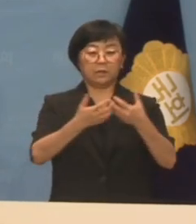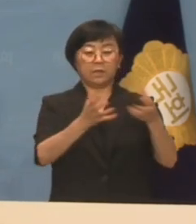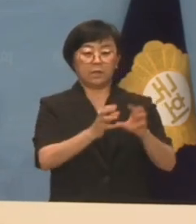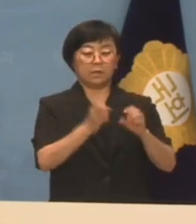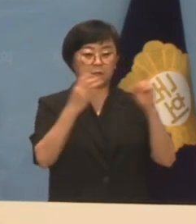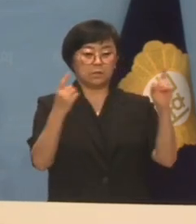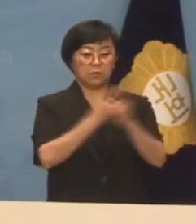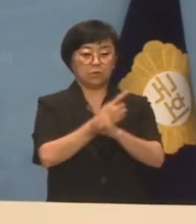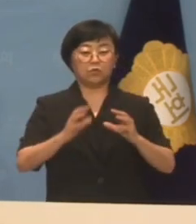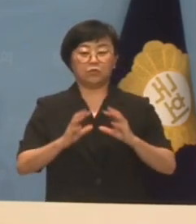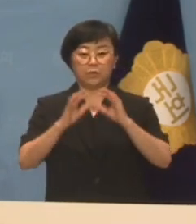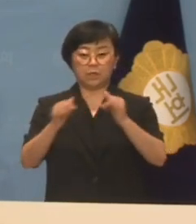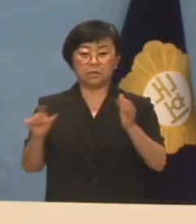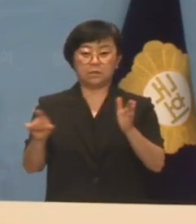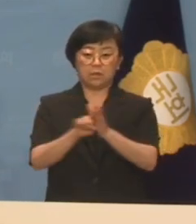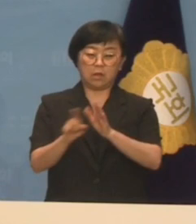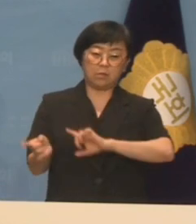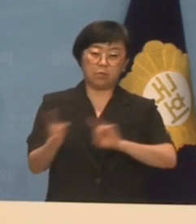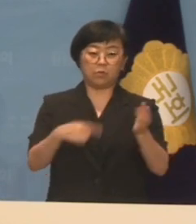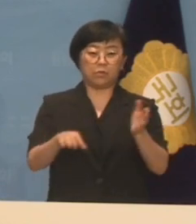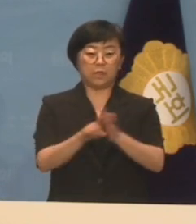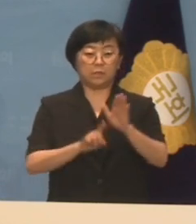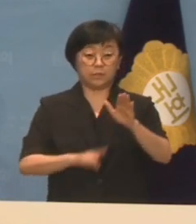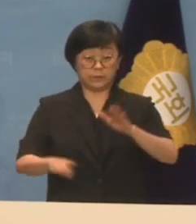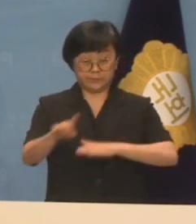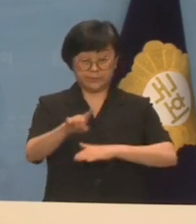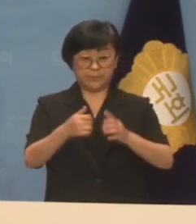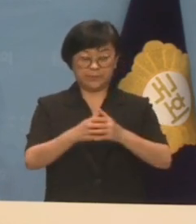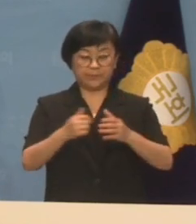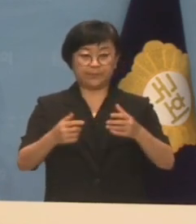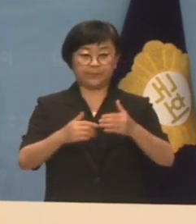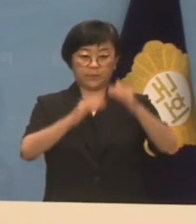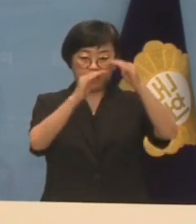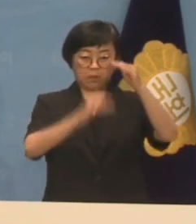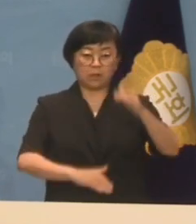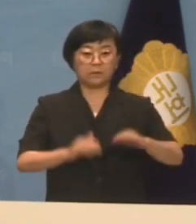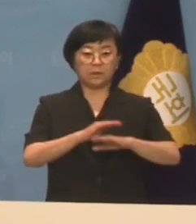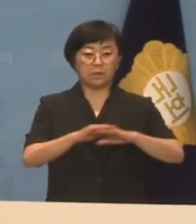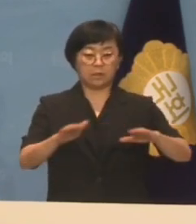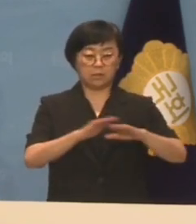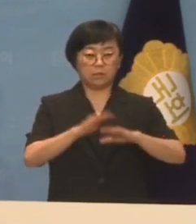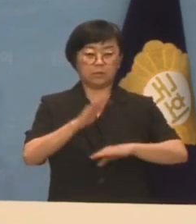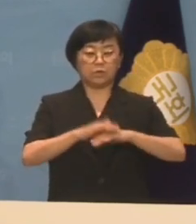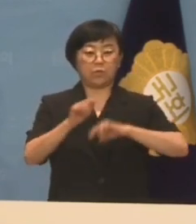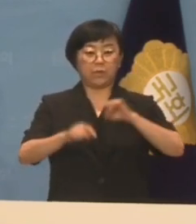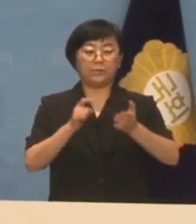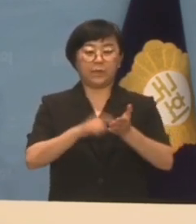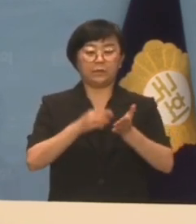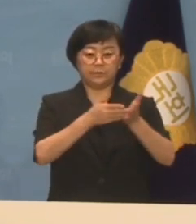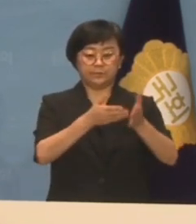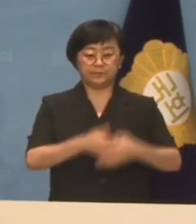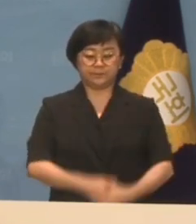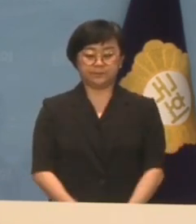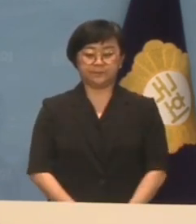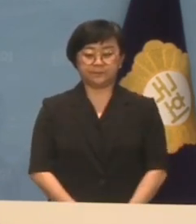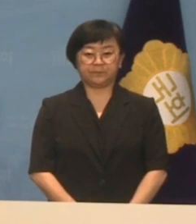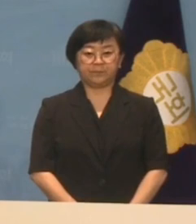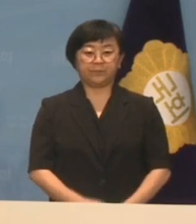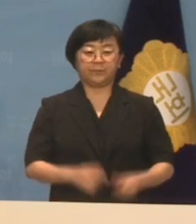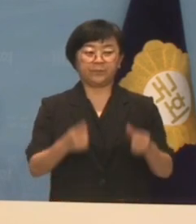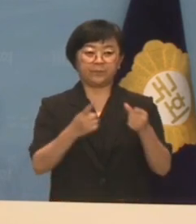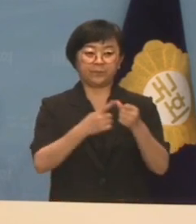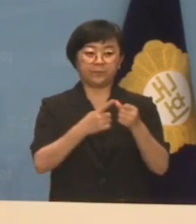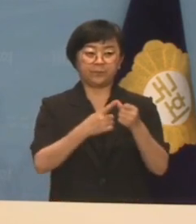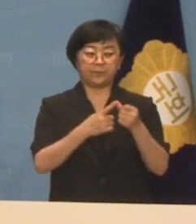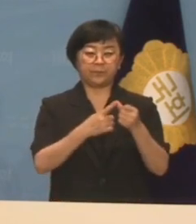쇄신과 국민의 신뢰 회복을 위해 앞장설 것이며 다음과 같은 조치의 이행을 촉구합니다.